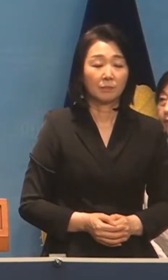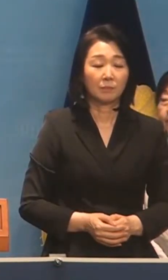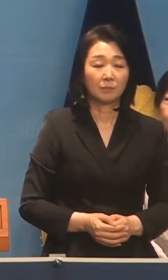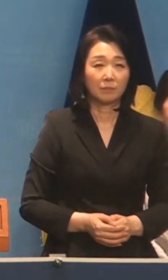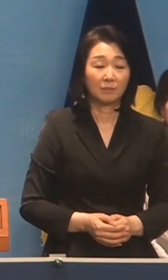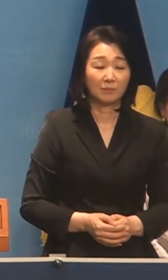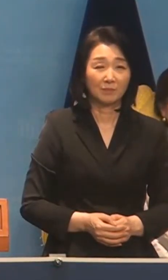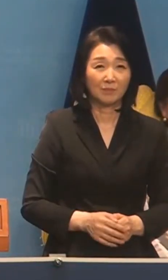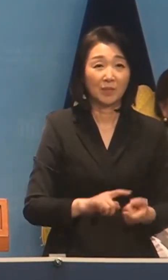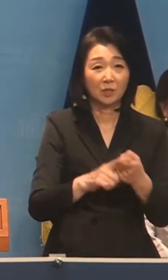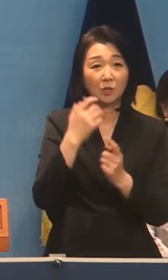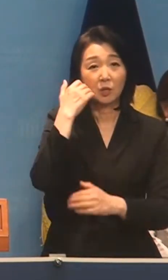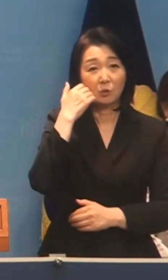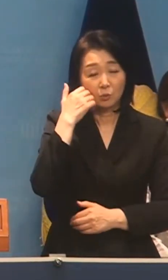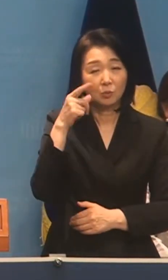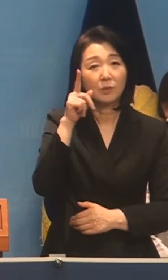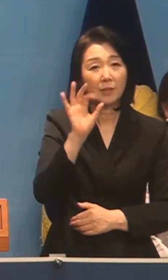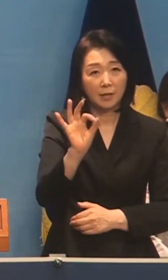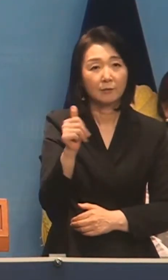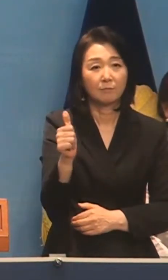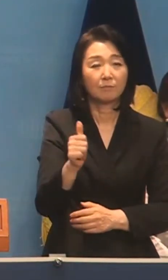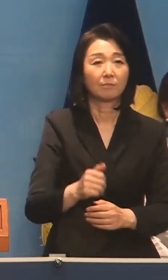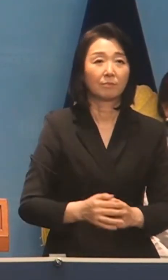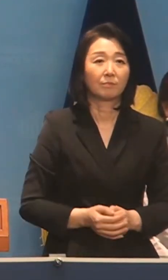정치기본권 찾기연대 상임대표 강승만입니다.